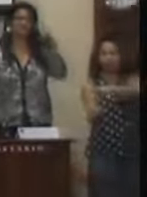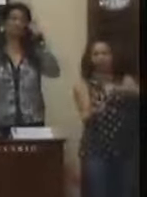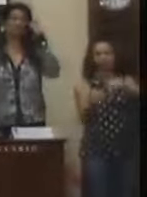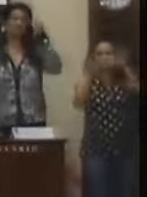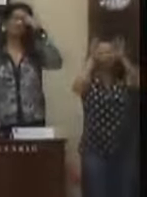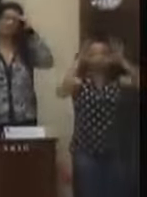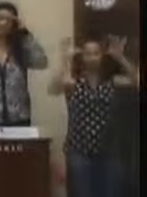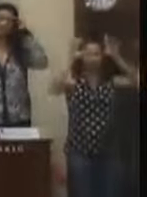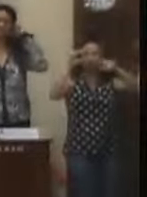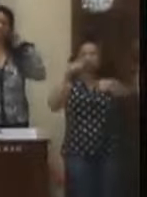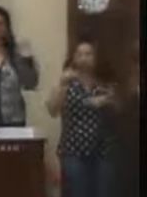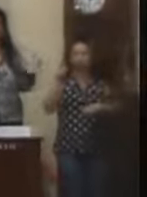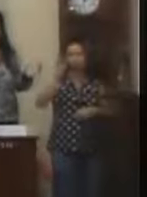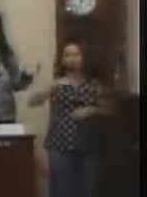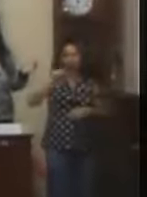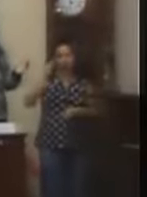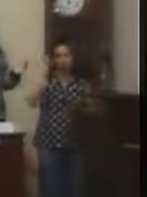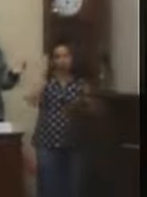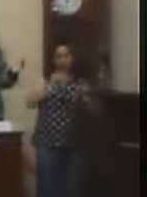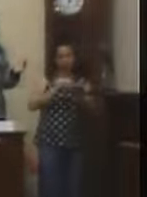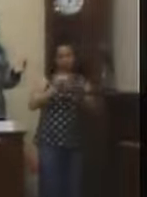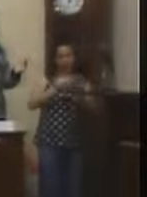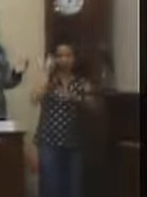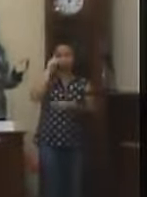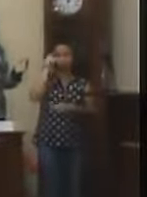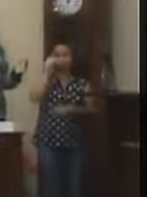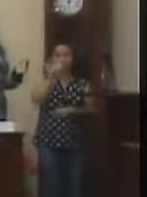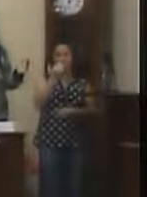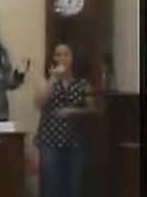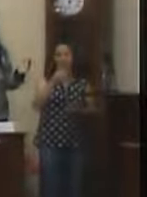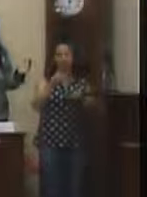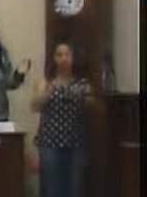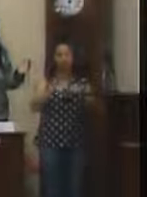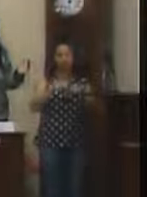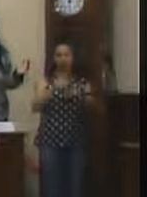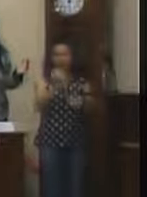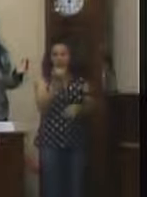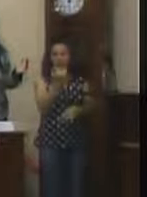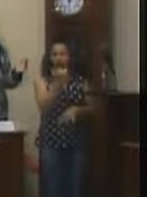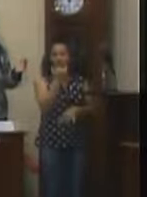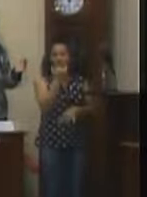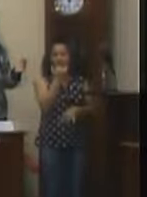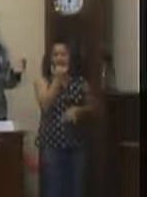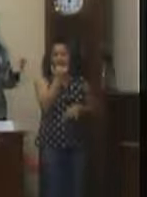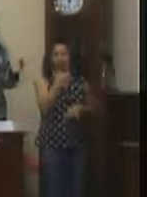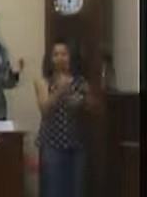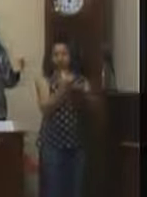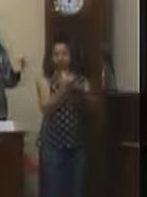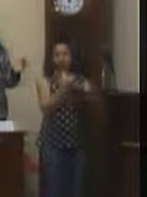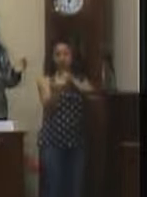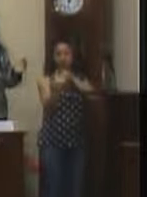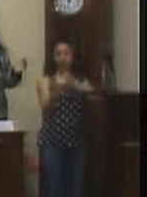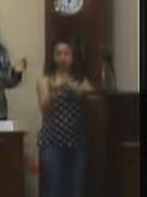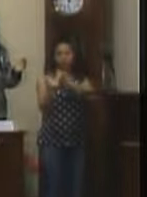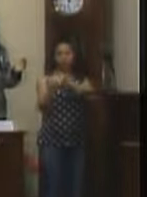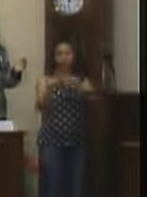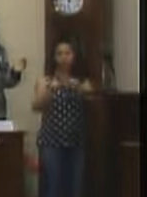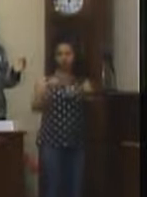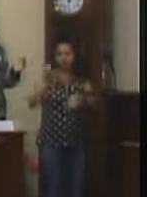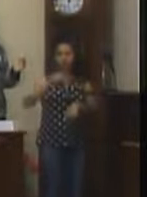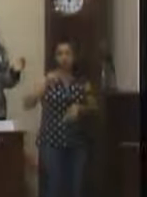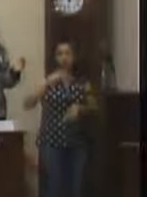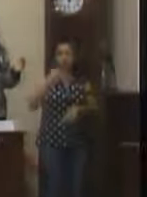céu. Pão nosso de cada dia nos dai hoje, perdoai as nossas ofensas, assim como nós perdoamos a quem nos tem ofendido, não nos